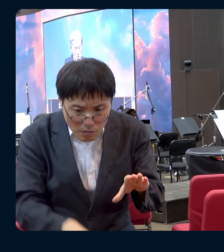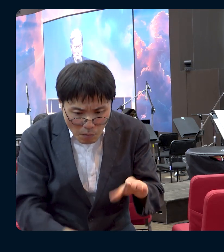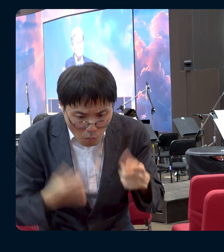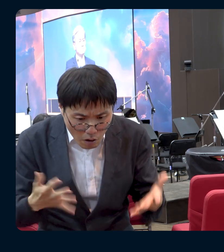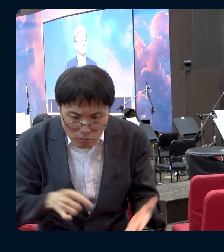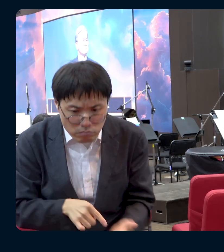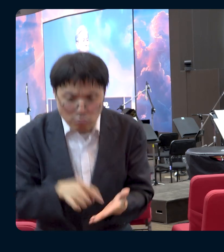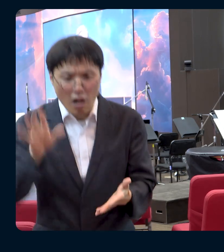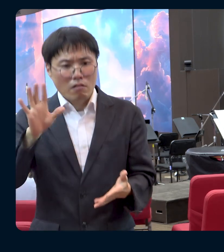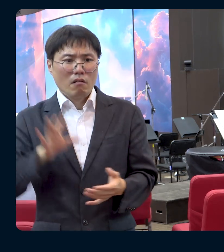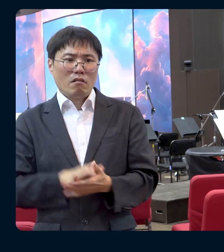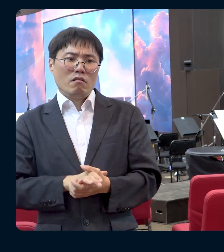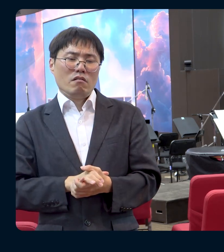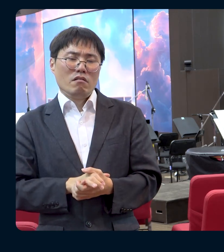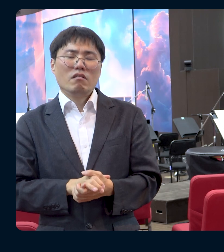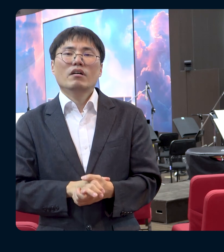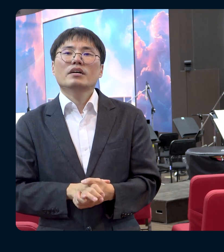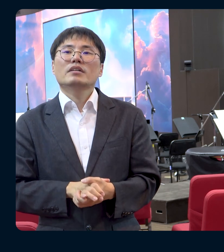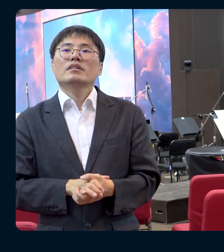깊이 확 던지지 못합니다.